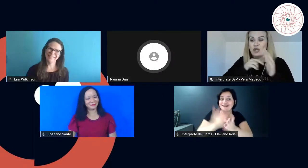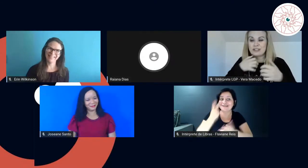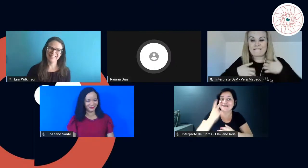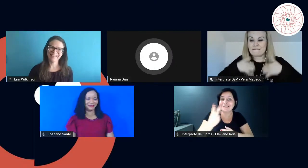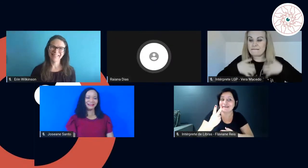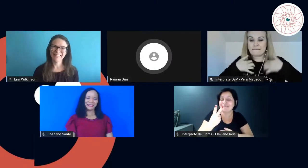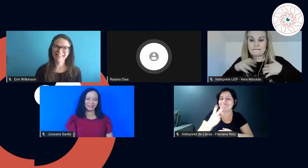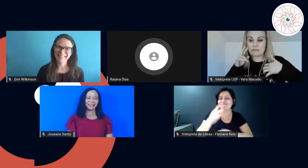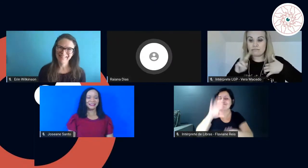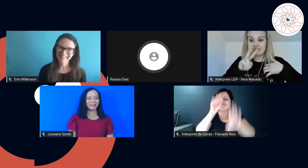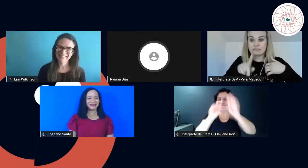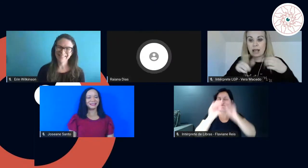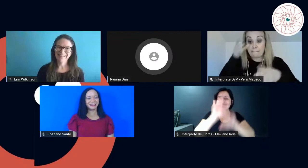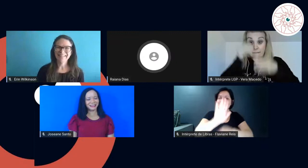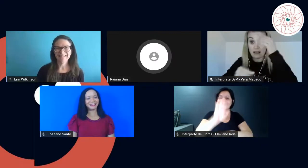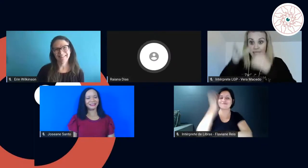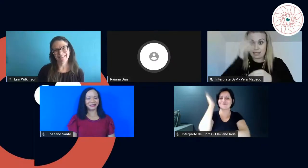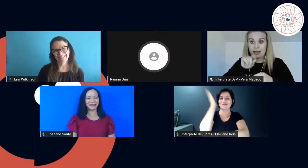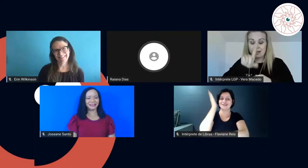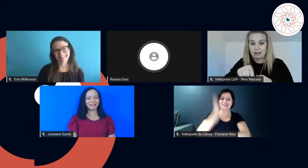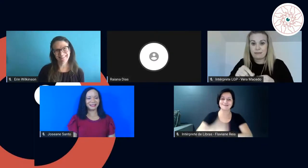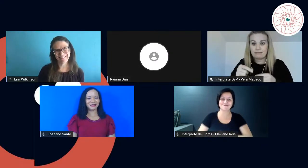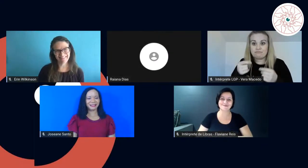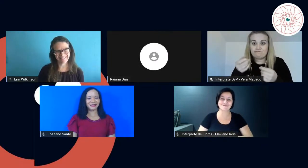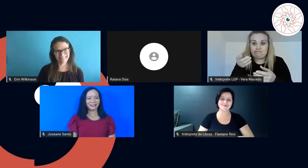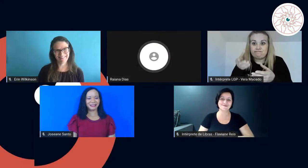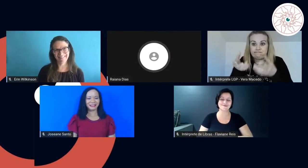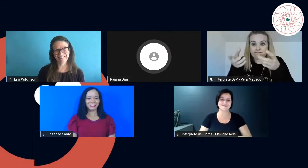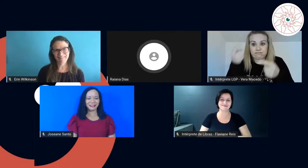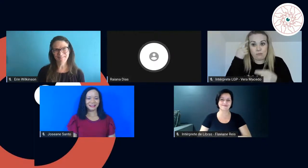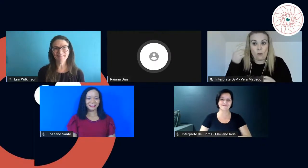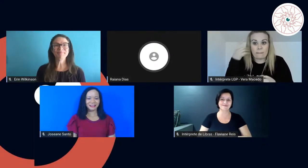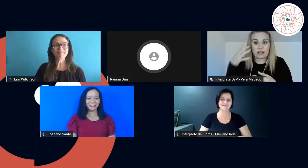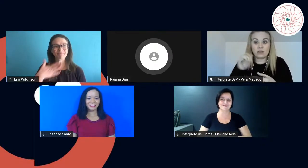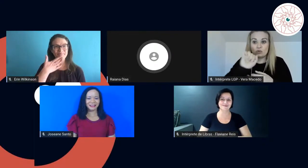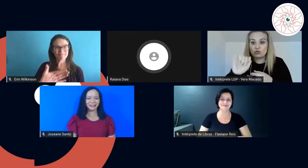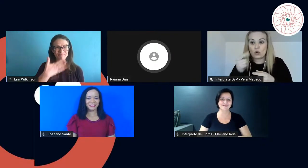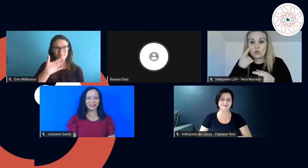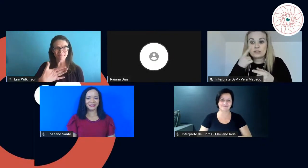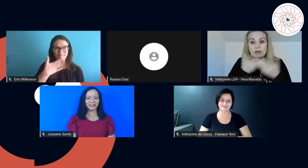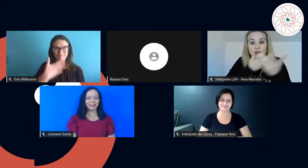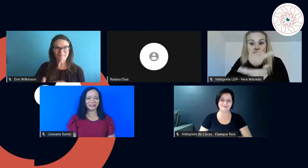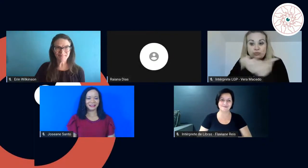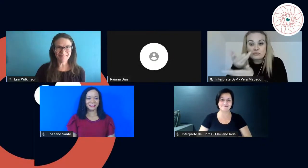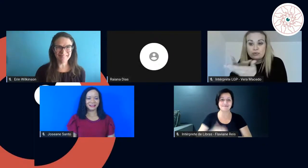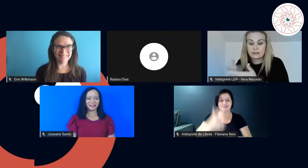assistir, aprender apreciar com todo o seu conteúdo, todo o conhecimento